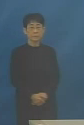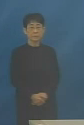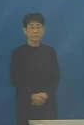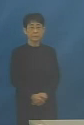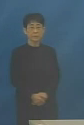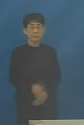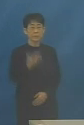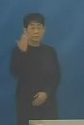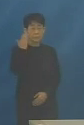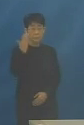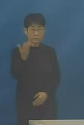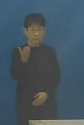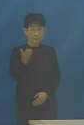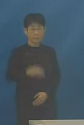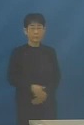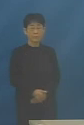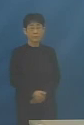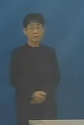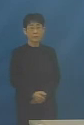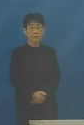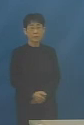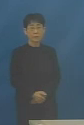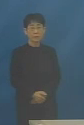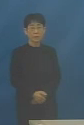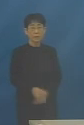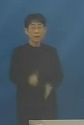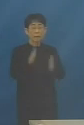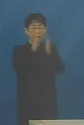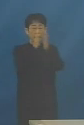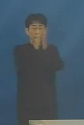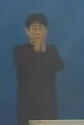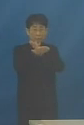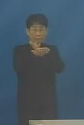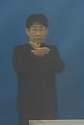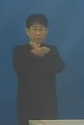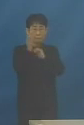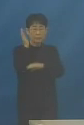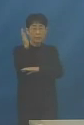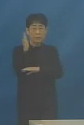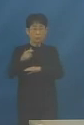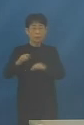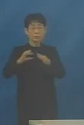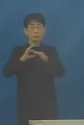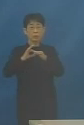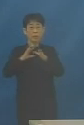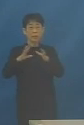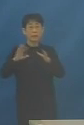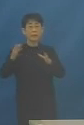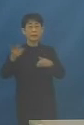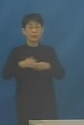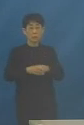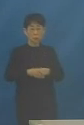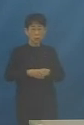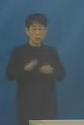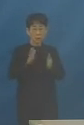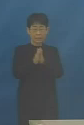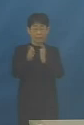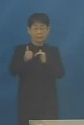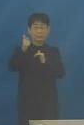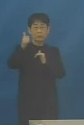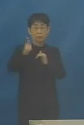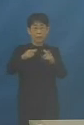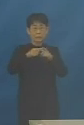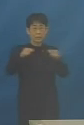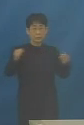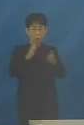あの日本海新聞竹下と申しますえっとちょっとこれ結成とは直接関係がないんですがまああの知事全国知事会長という立場もありますのでちょっとお伺いを